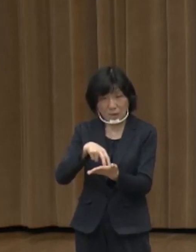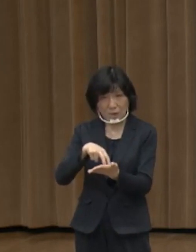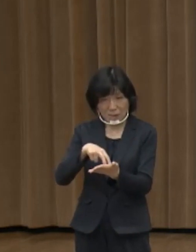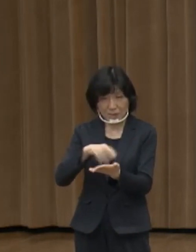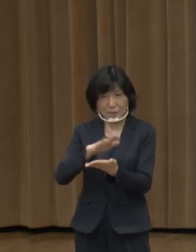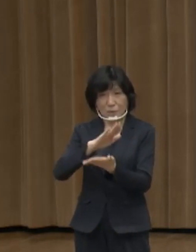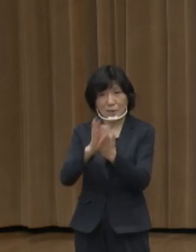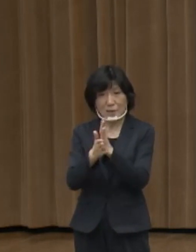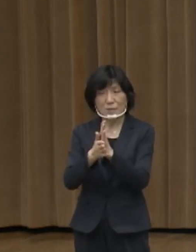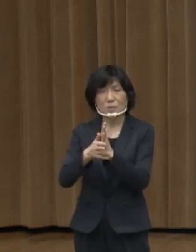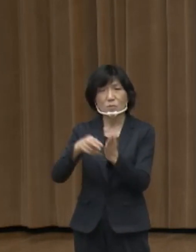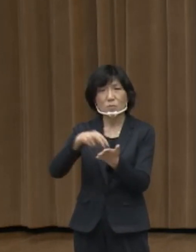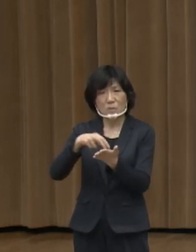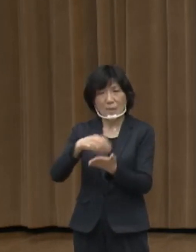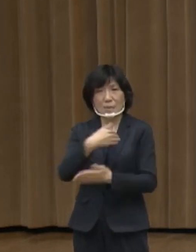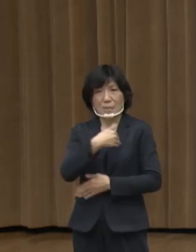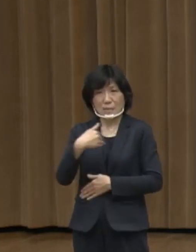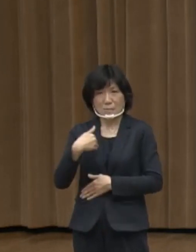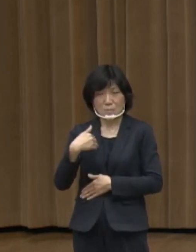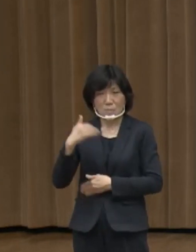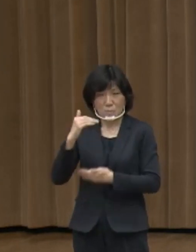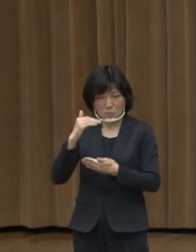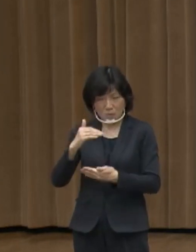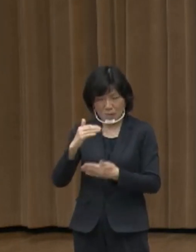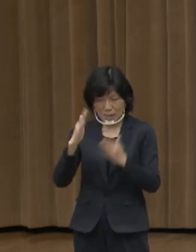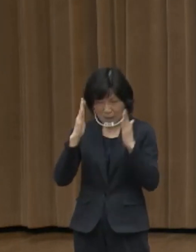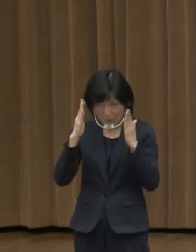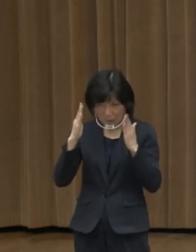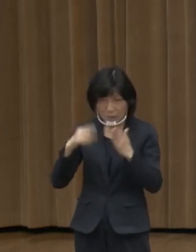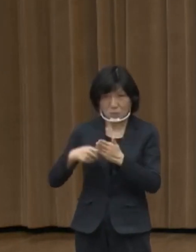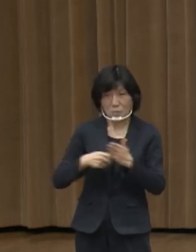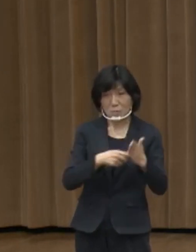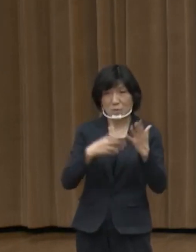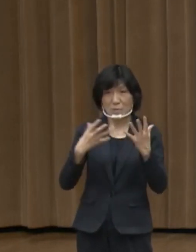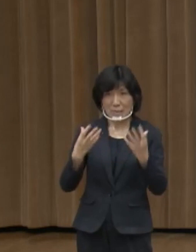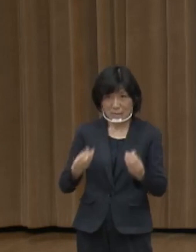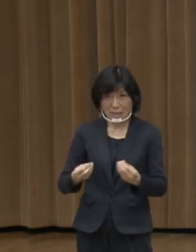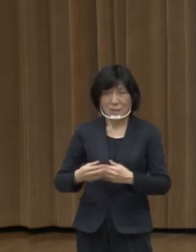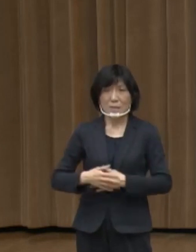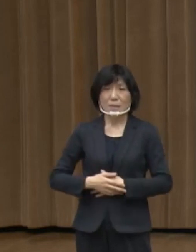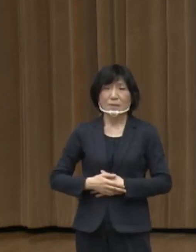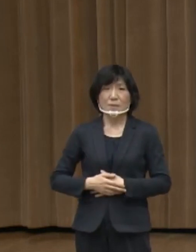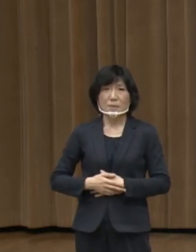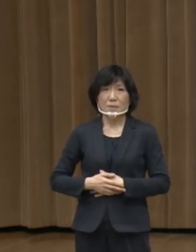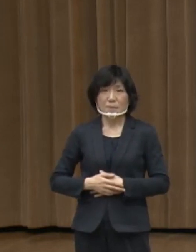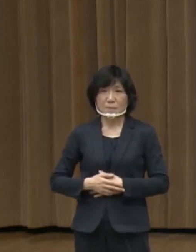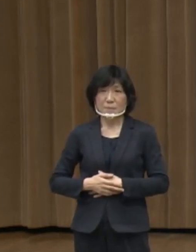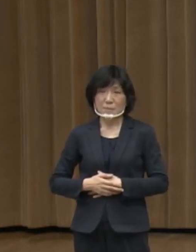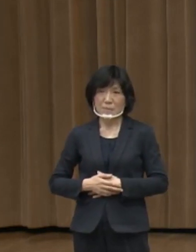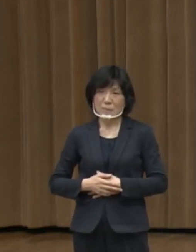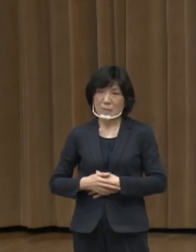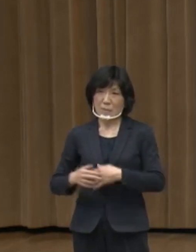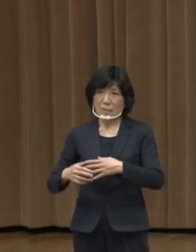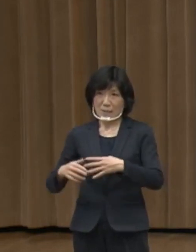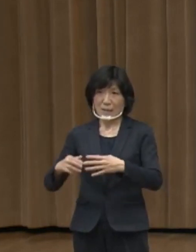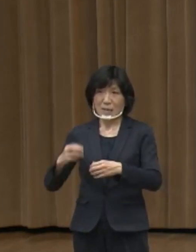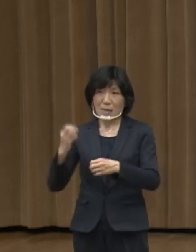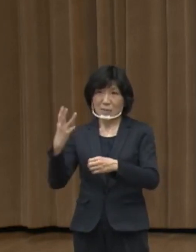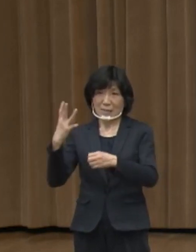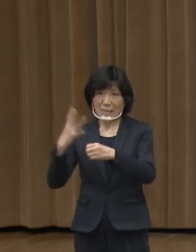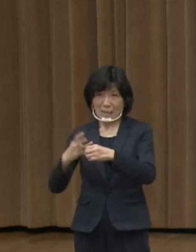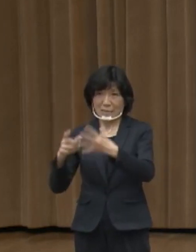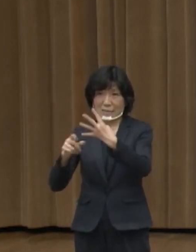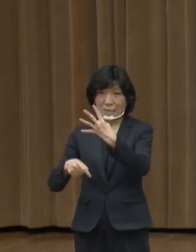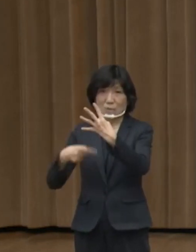私どもとしてできることを最大限やってきたつもりであり、振り返ると実はこの年度が始まった4月1日は議会があ